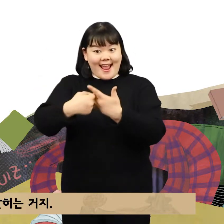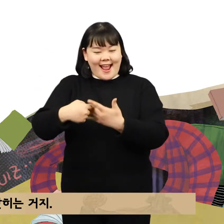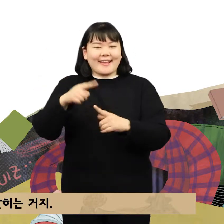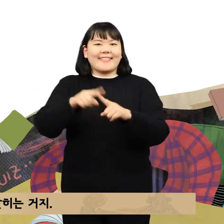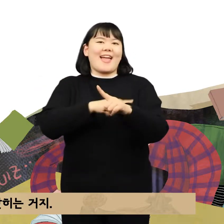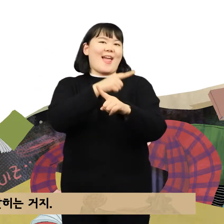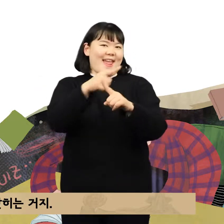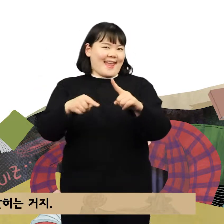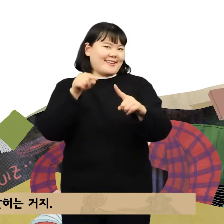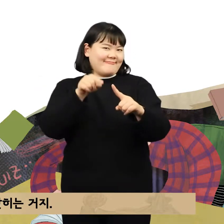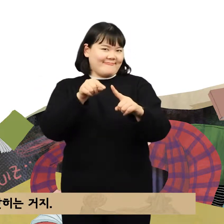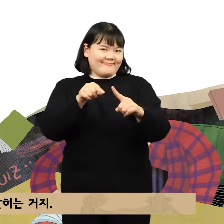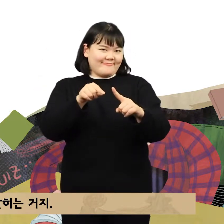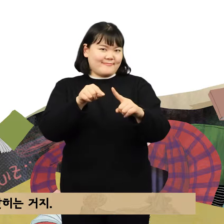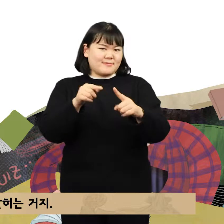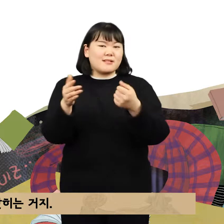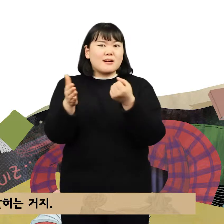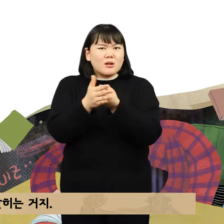거지.